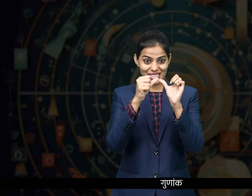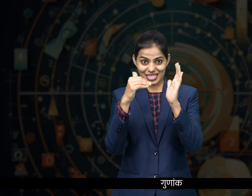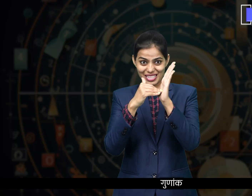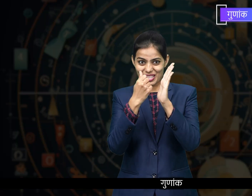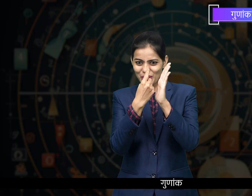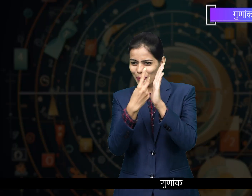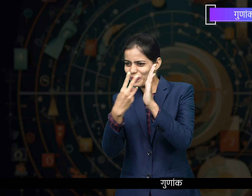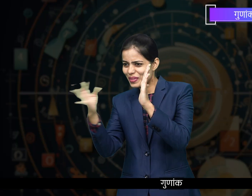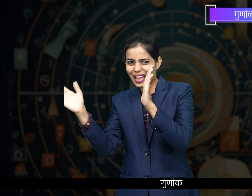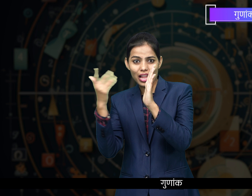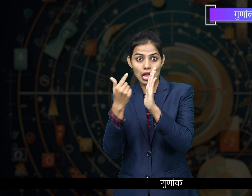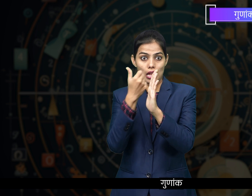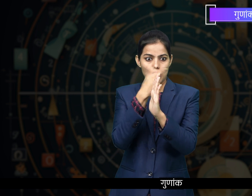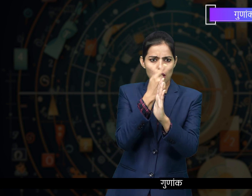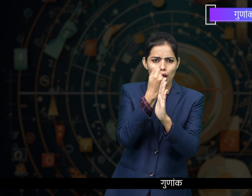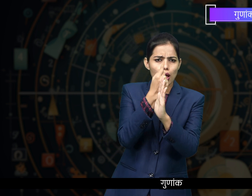गुणांक.